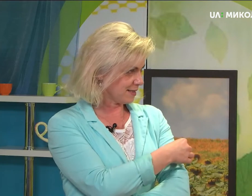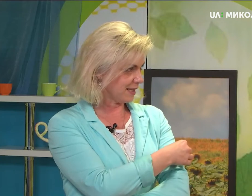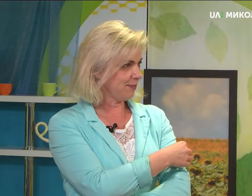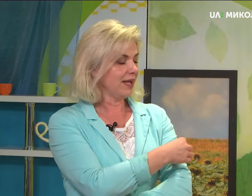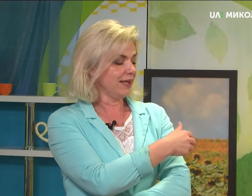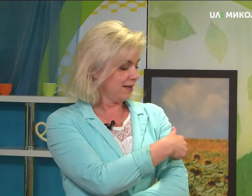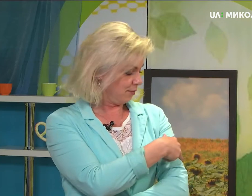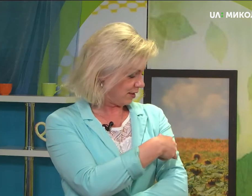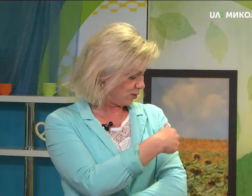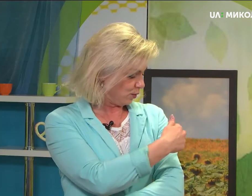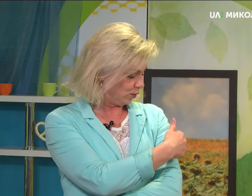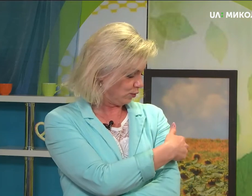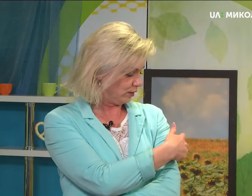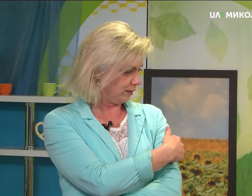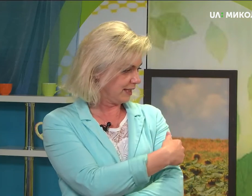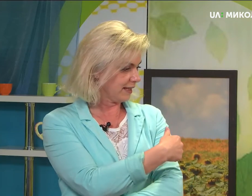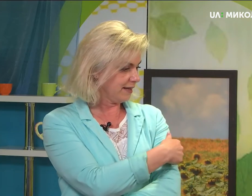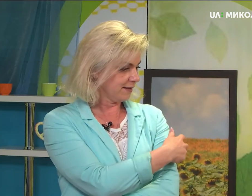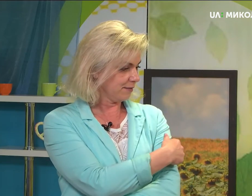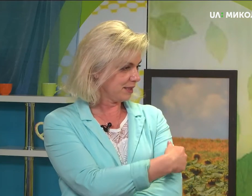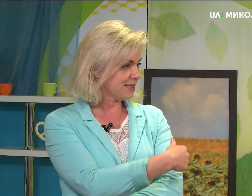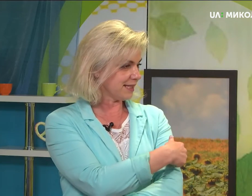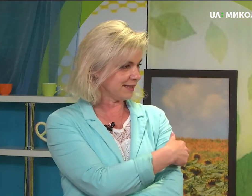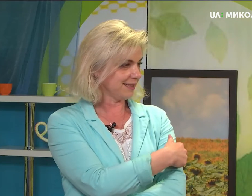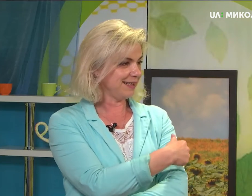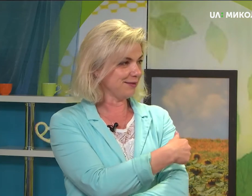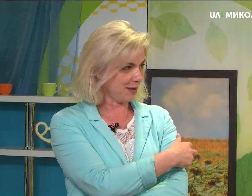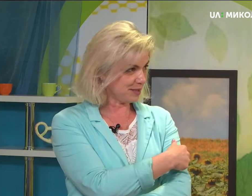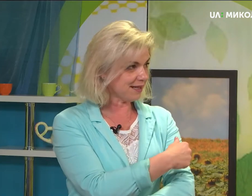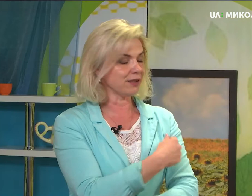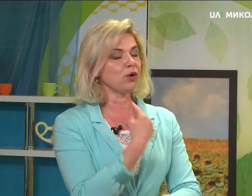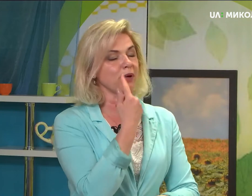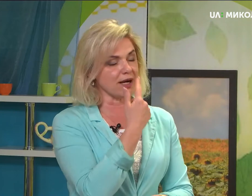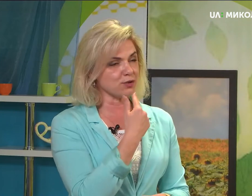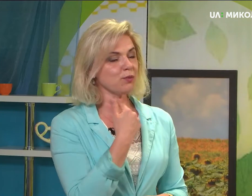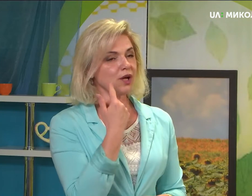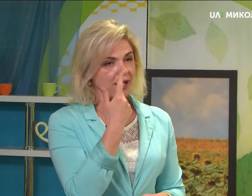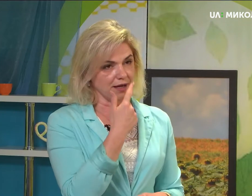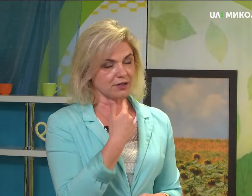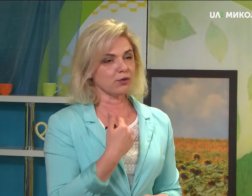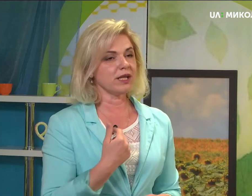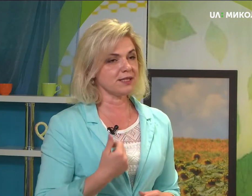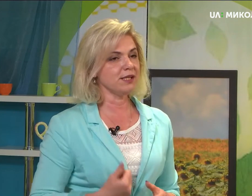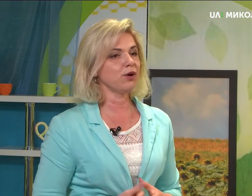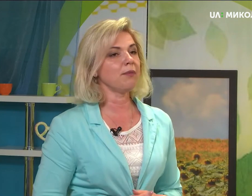красний. І показуємо тут от, лікарі, медицина, аптека, але показуємо артикуляційно